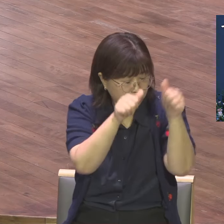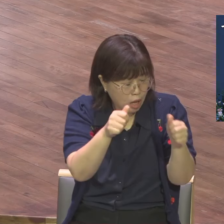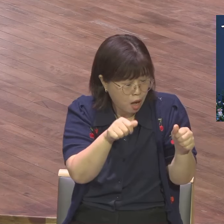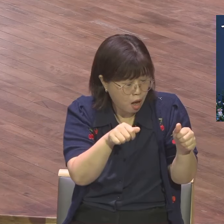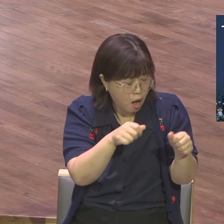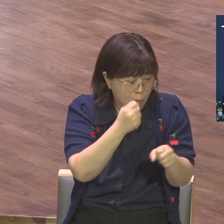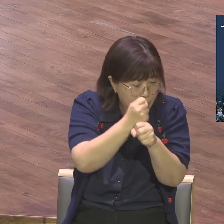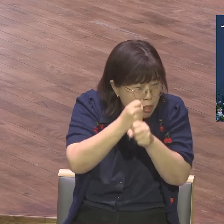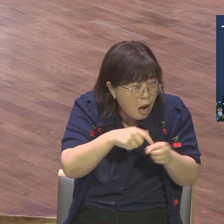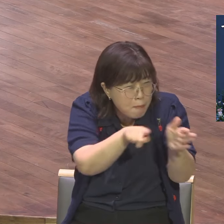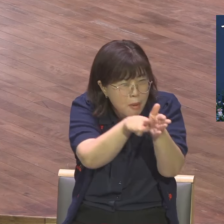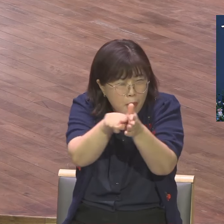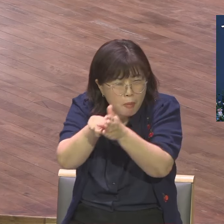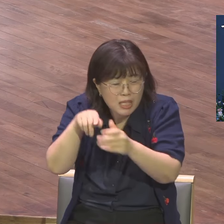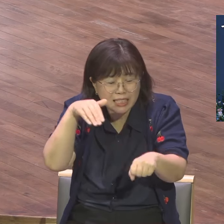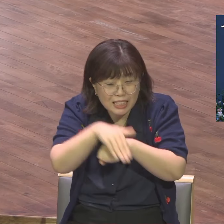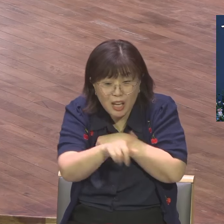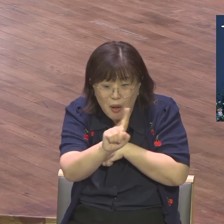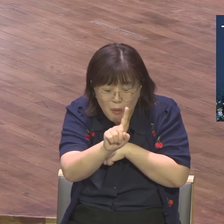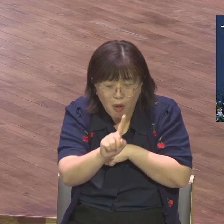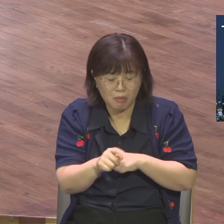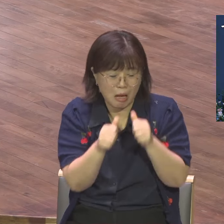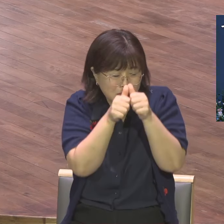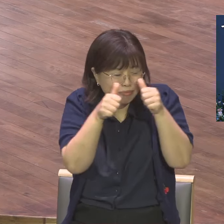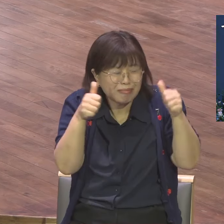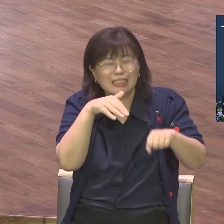하나님. 그래서 심판도 하시고,